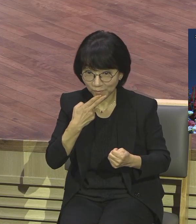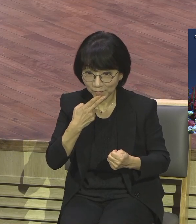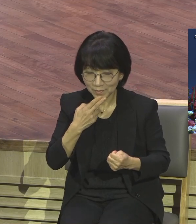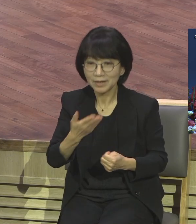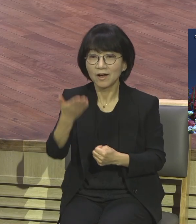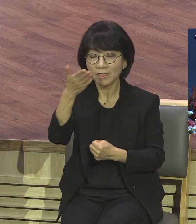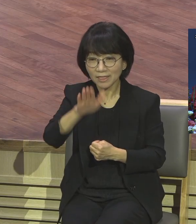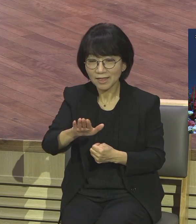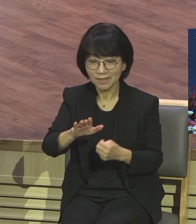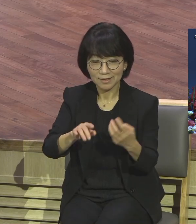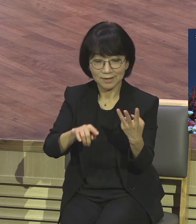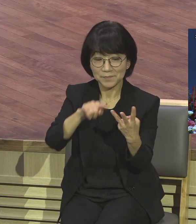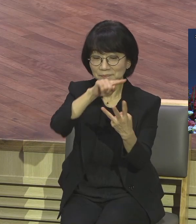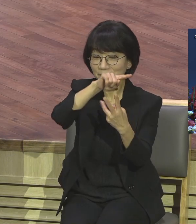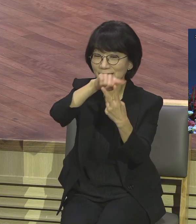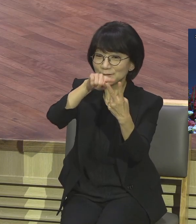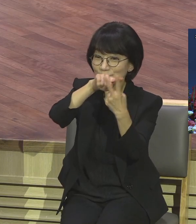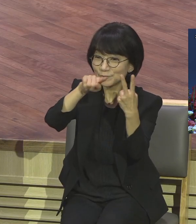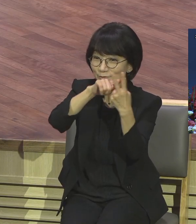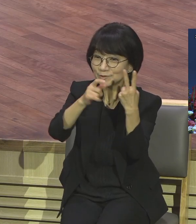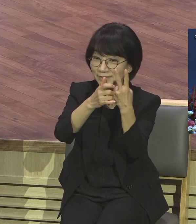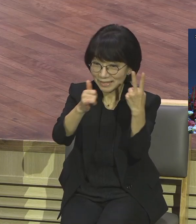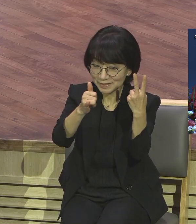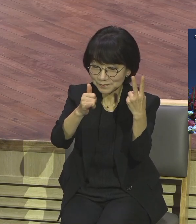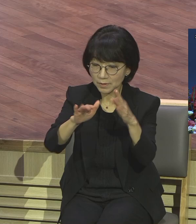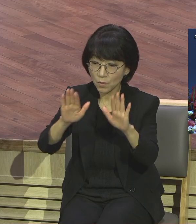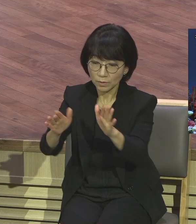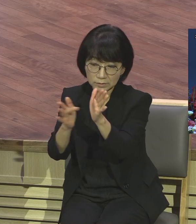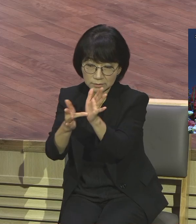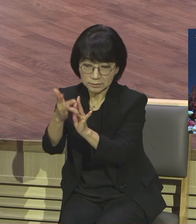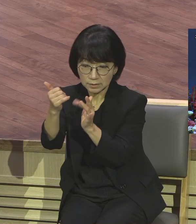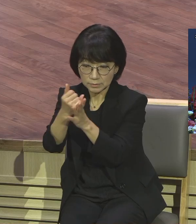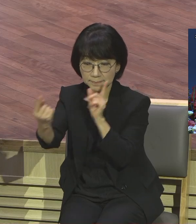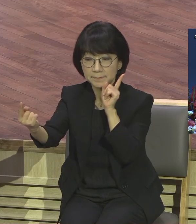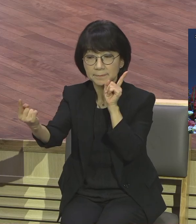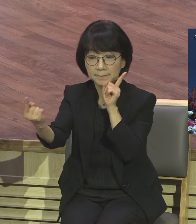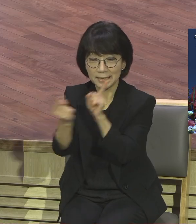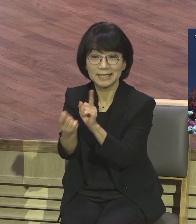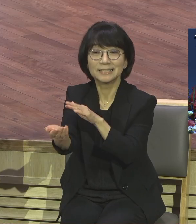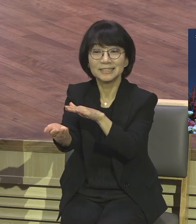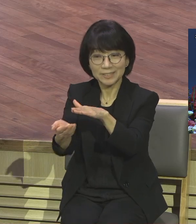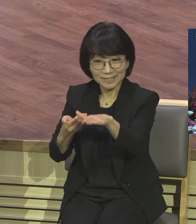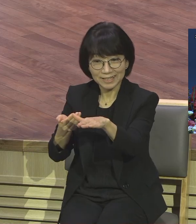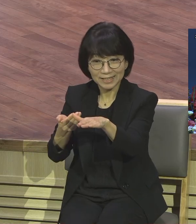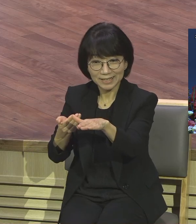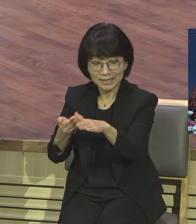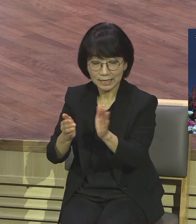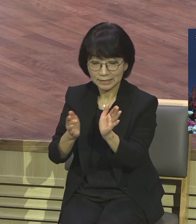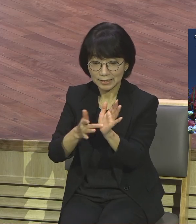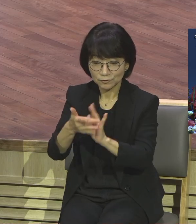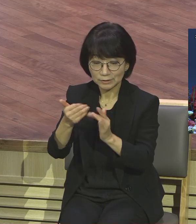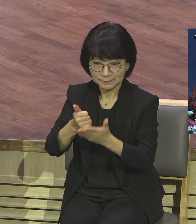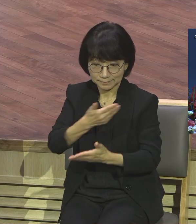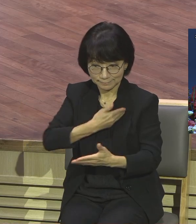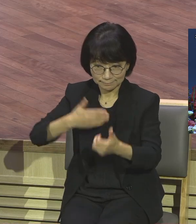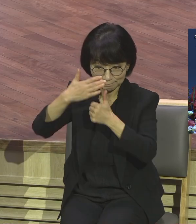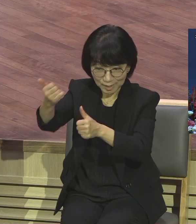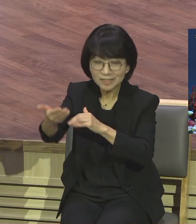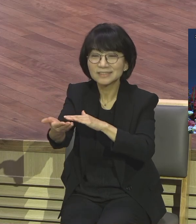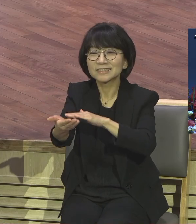사람이 예수님을 만나기 전에 이 예수님의 제자가 되기 전에